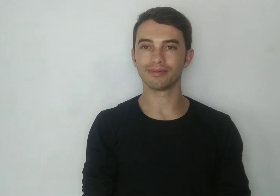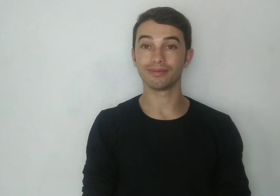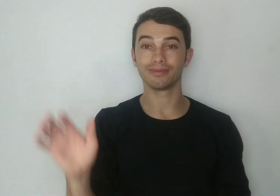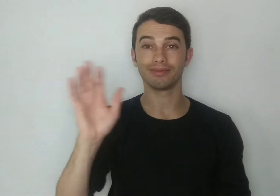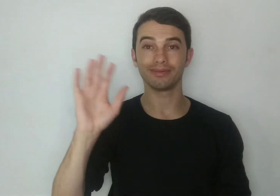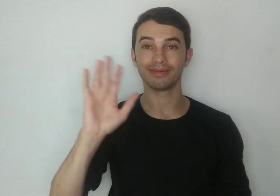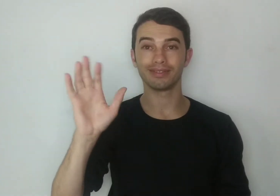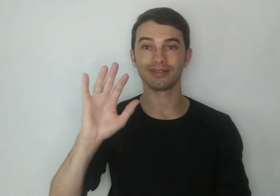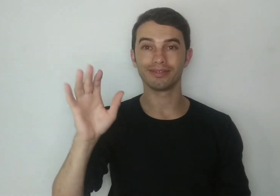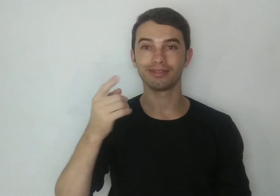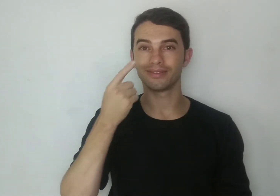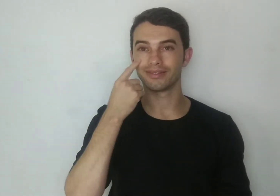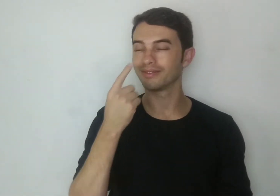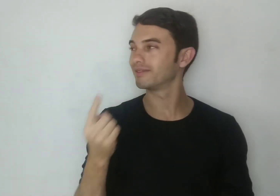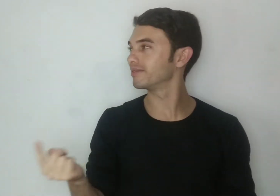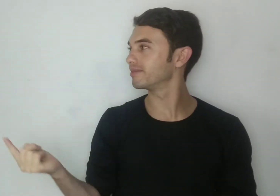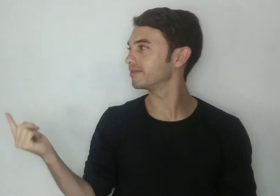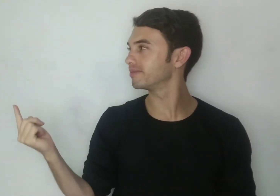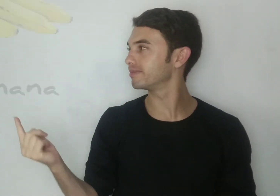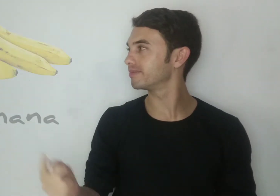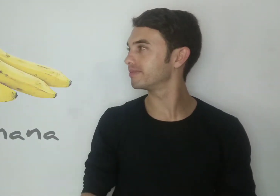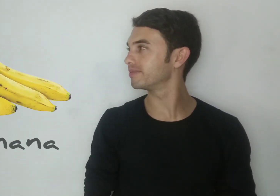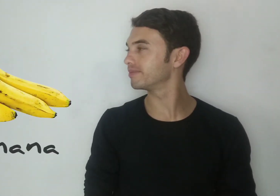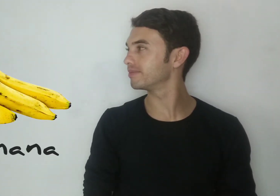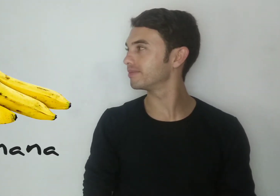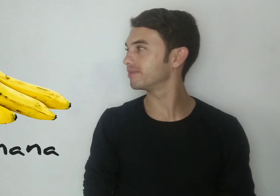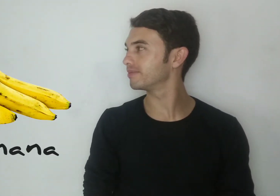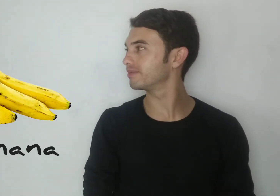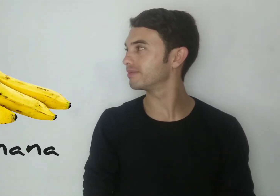Fala pessoal! Vejam! Banana!